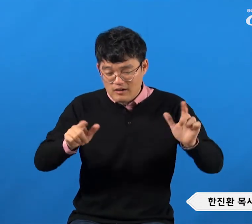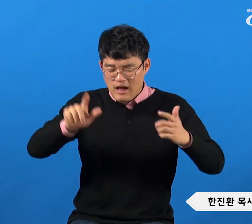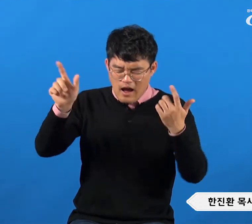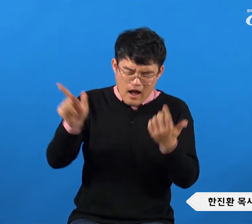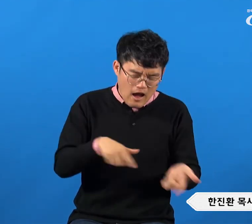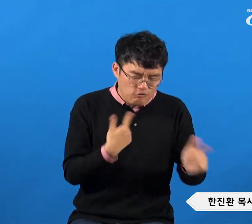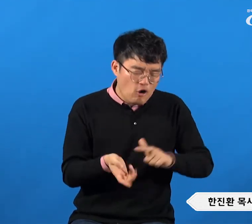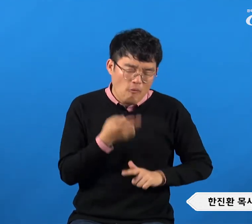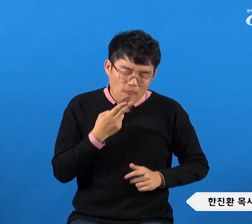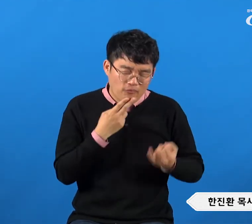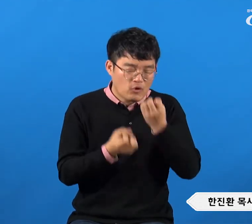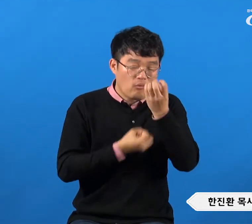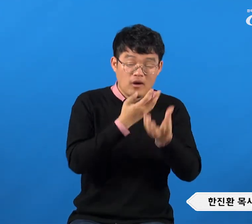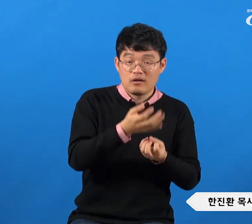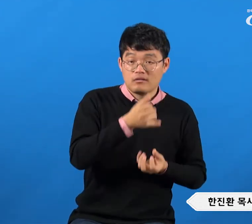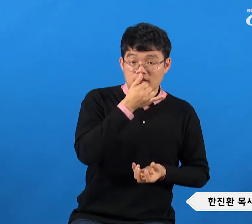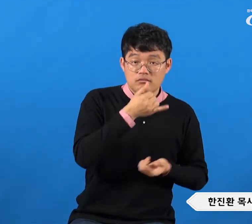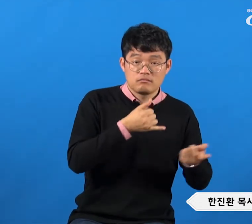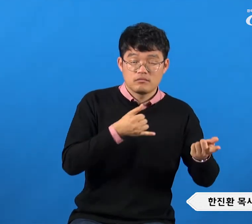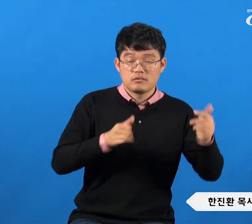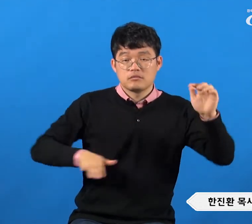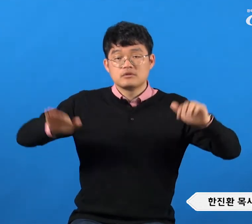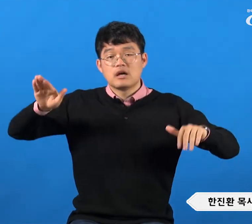그 차이가 어디서 오는 것입니까?